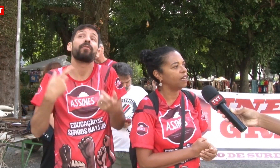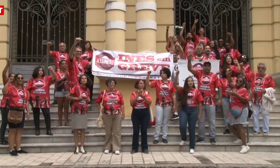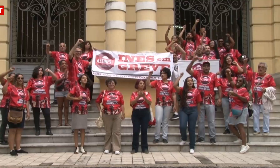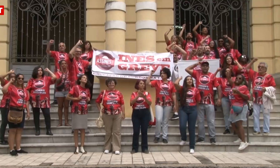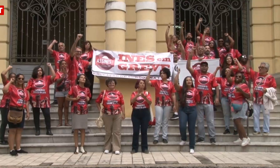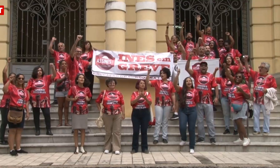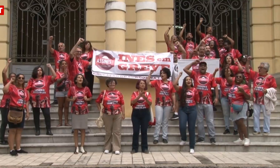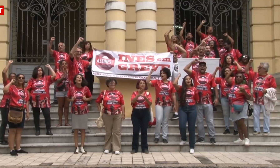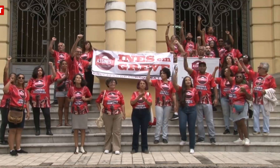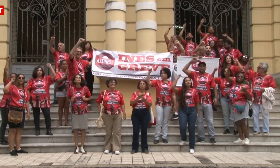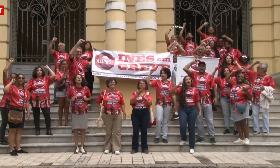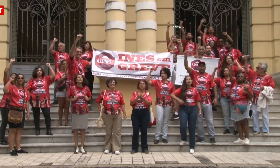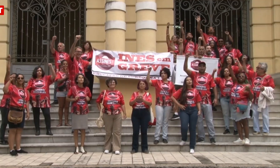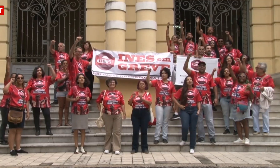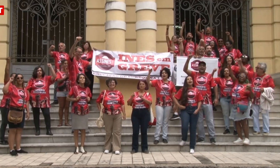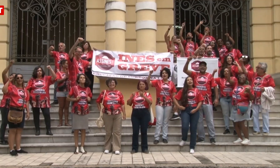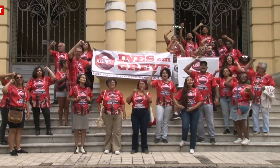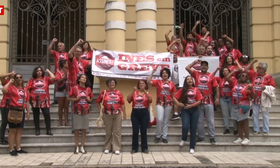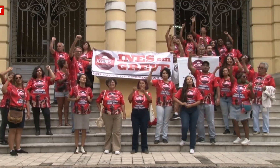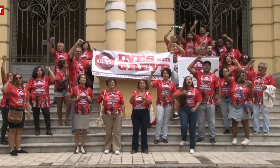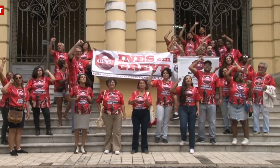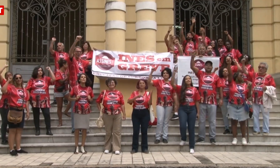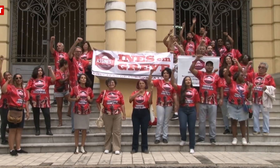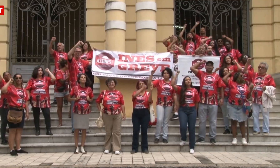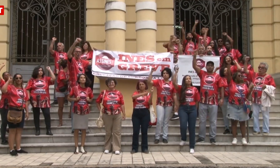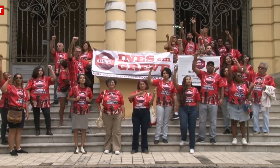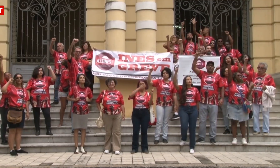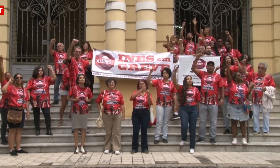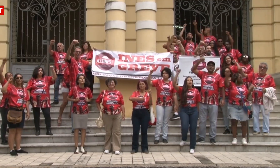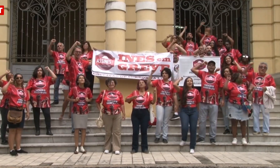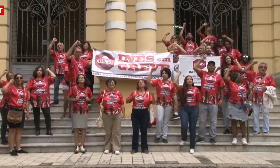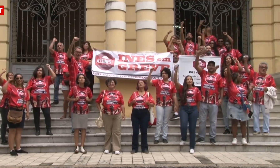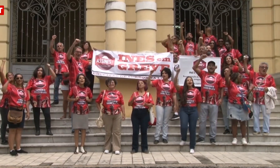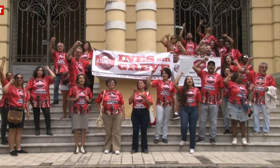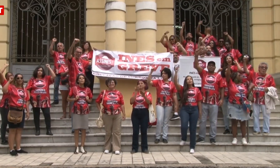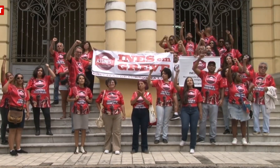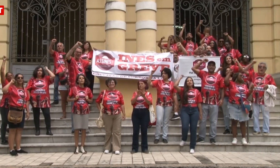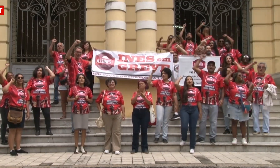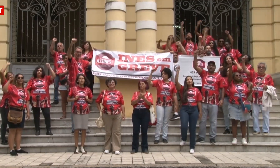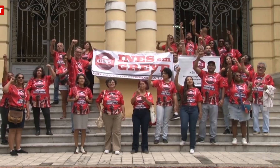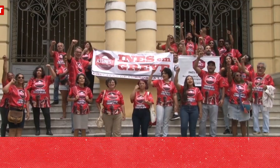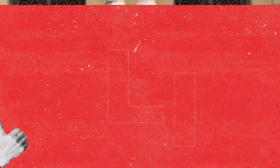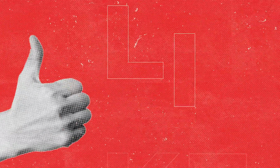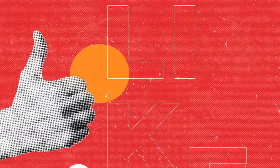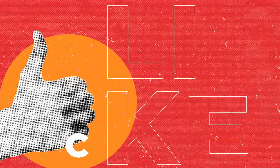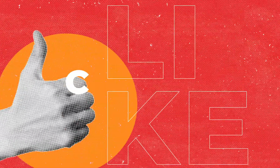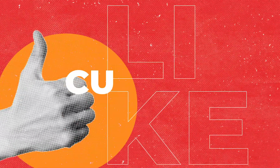necessário. Estamos na luta, educação do surdo, estamos!